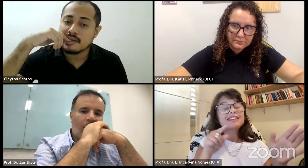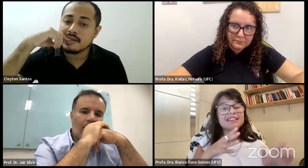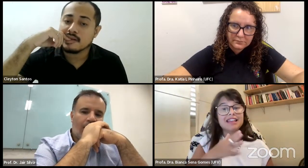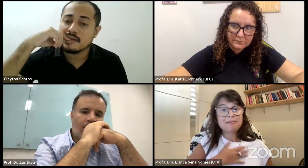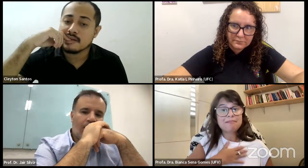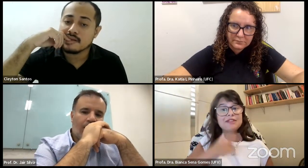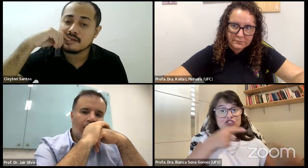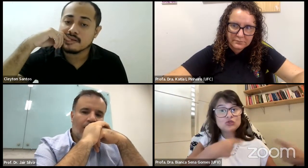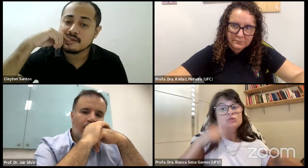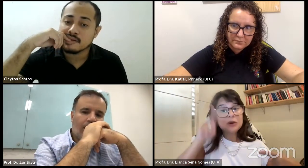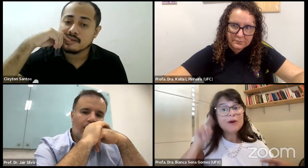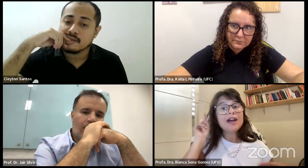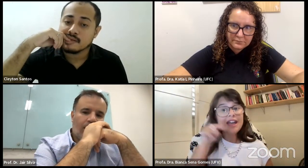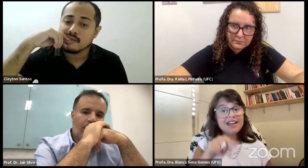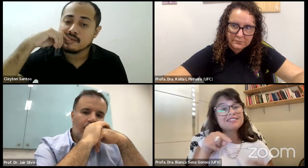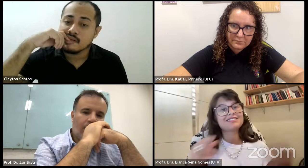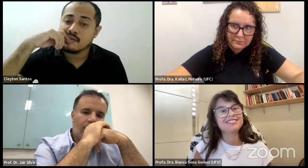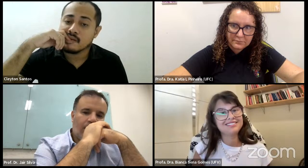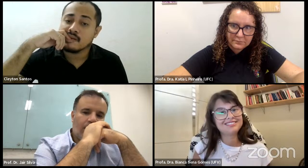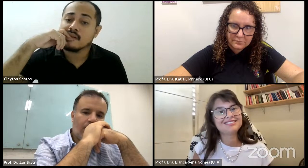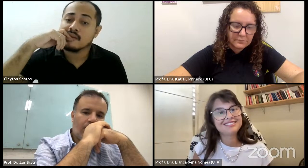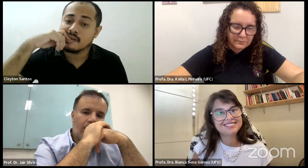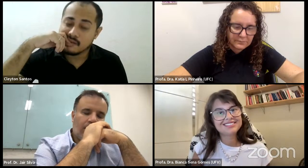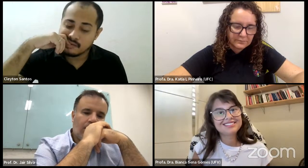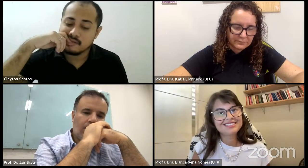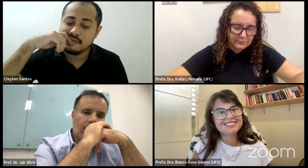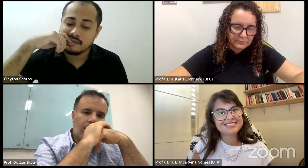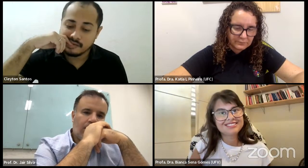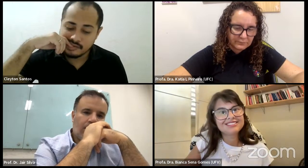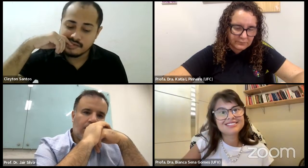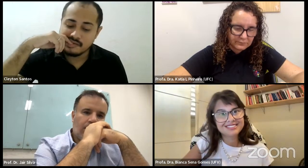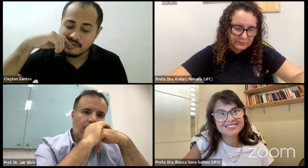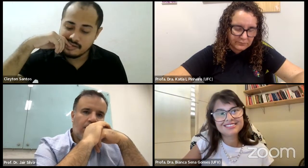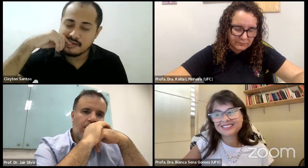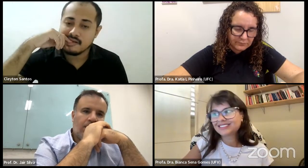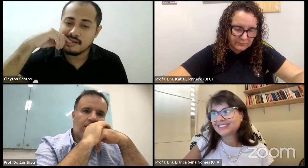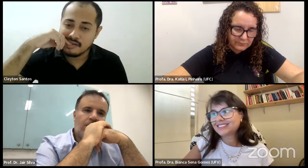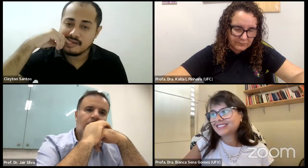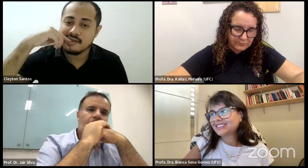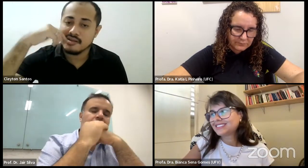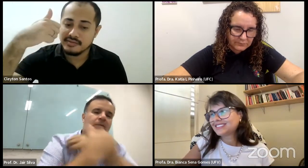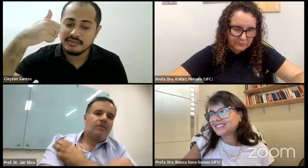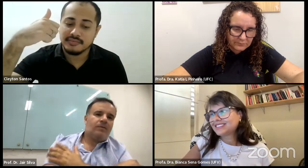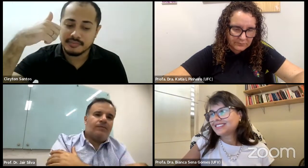A mim, você disse que essa é a resposta, né, para as suas perguntas.